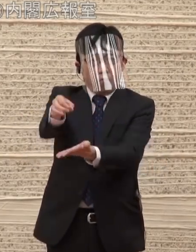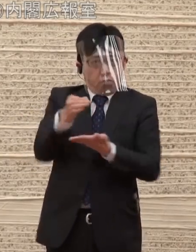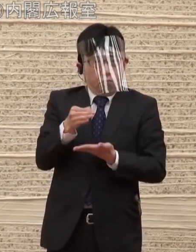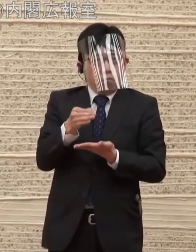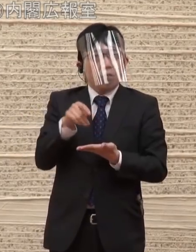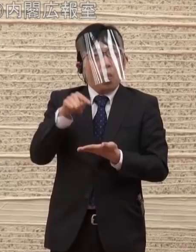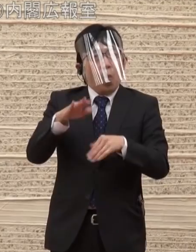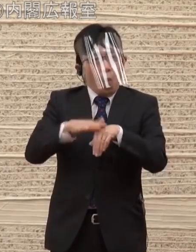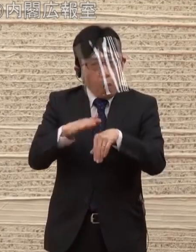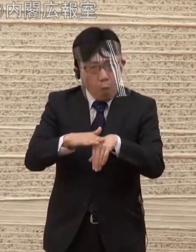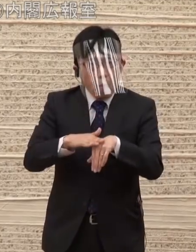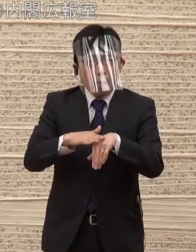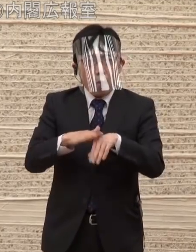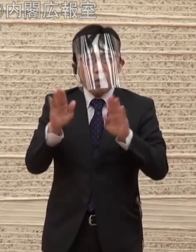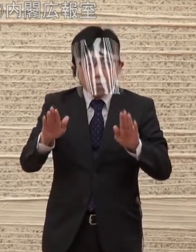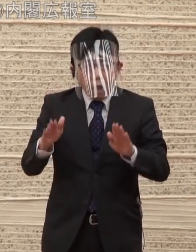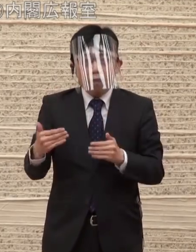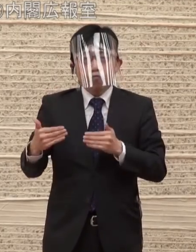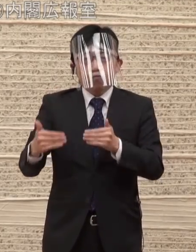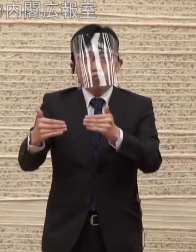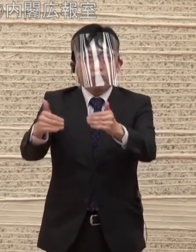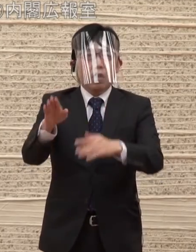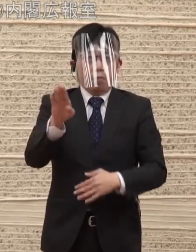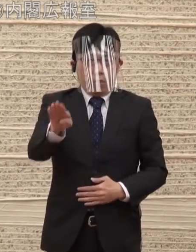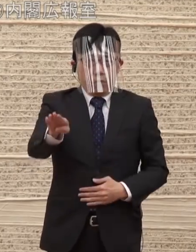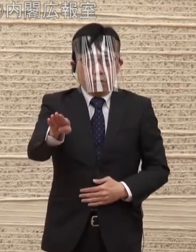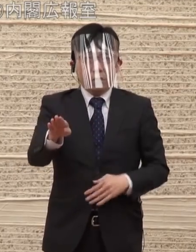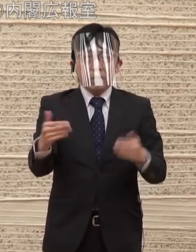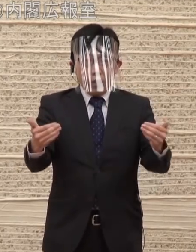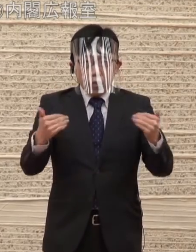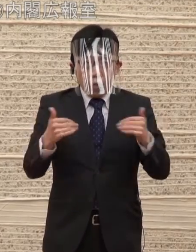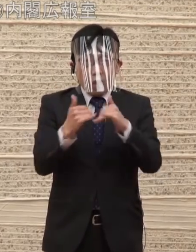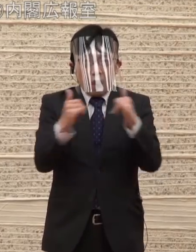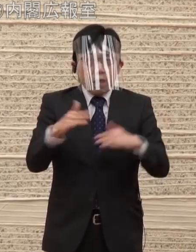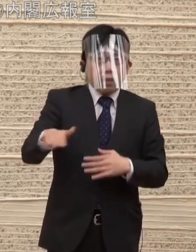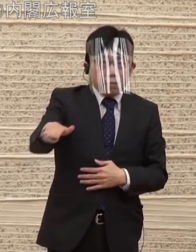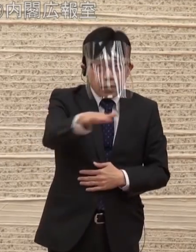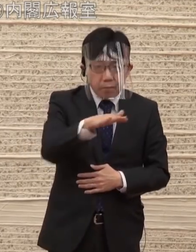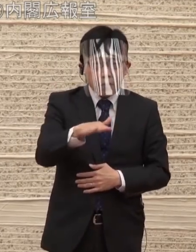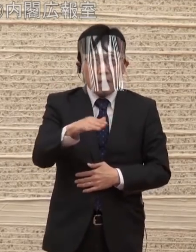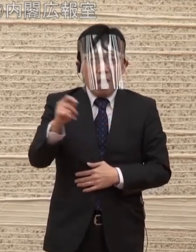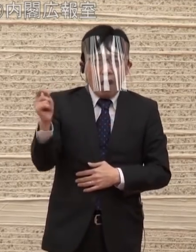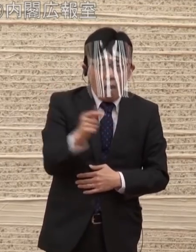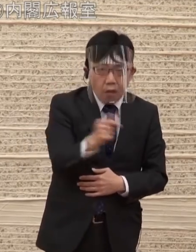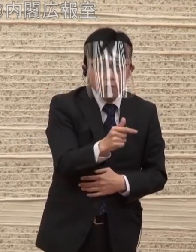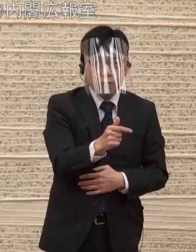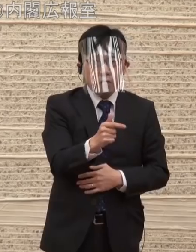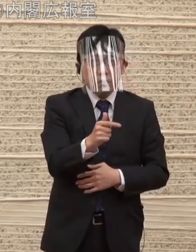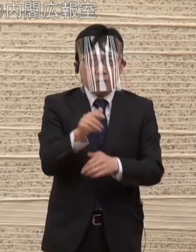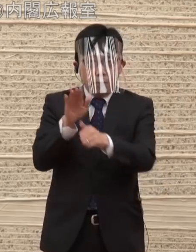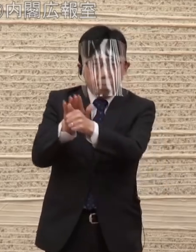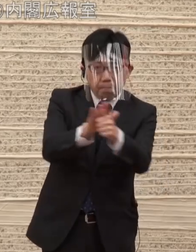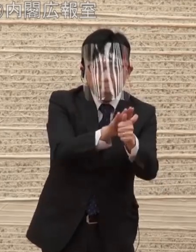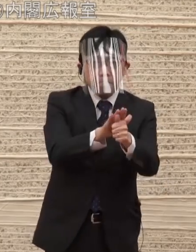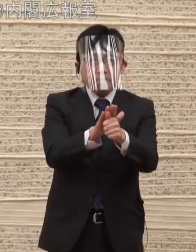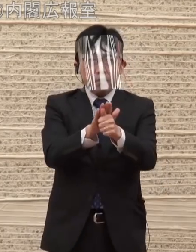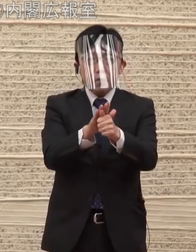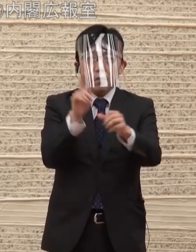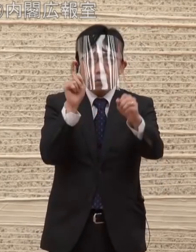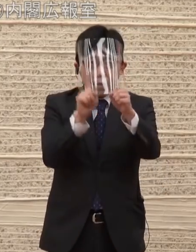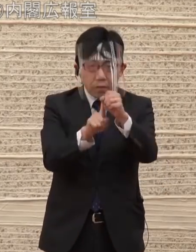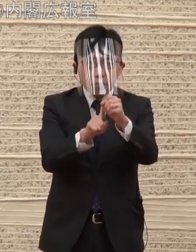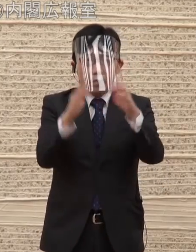の融資も進んでいます必要な方に一日も早く支援落ち日も早くお届けできるよう